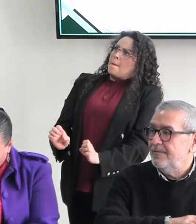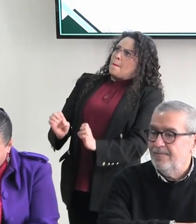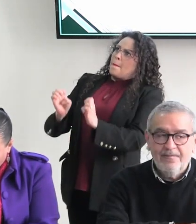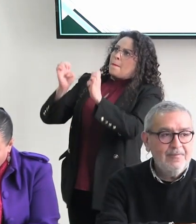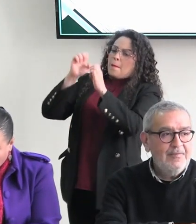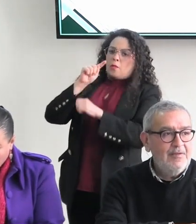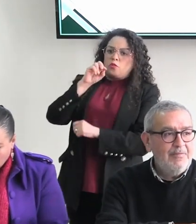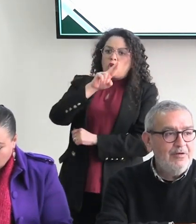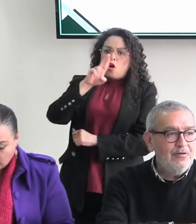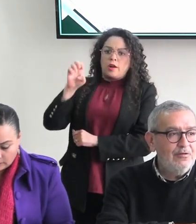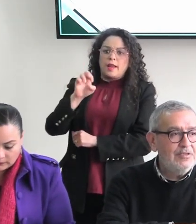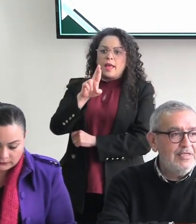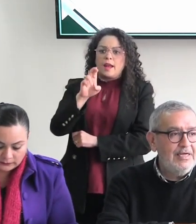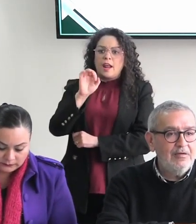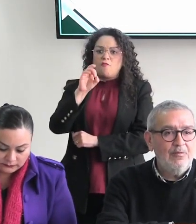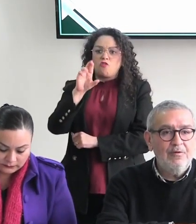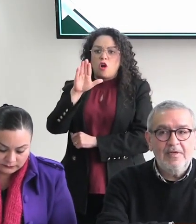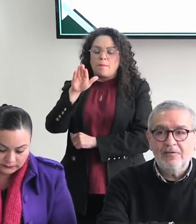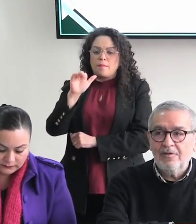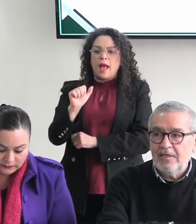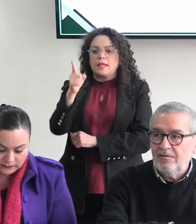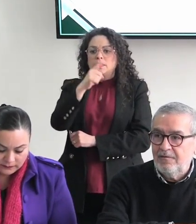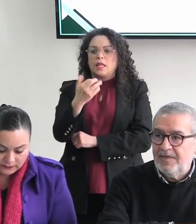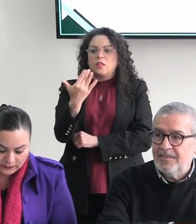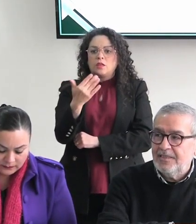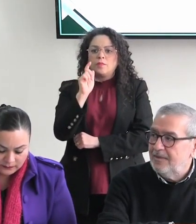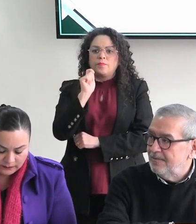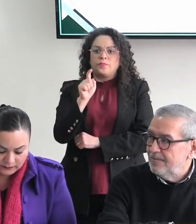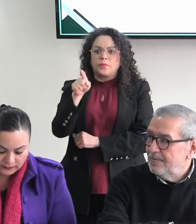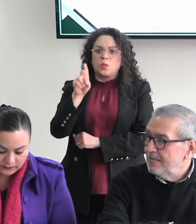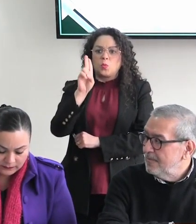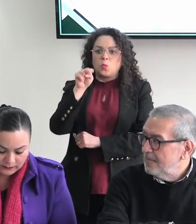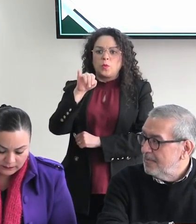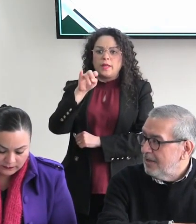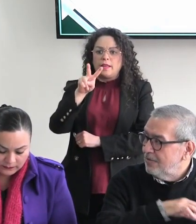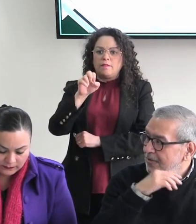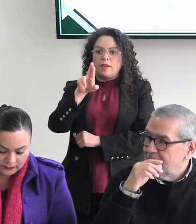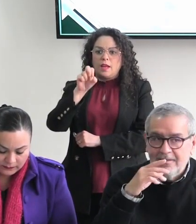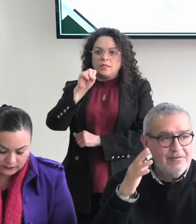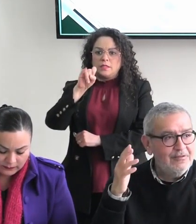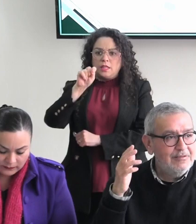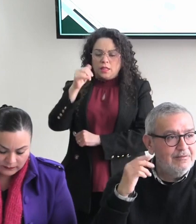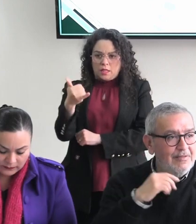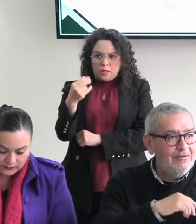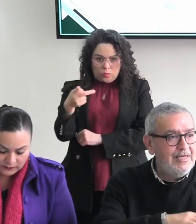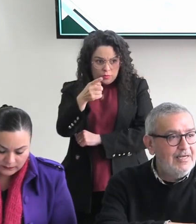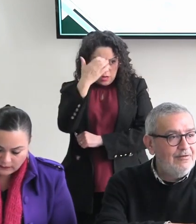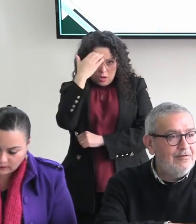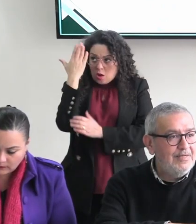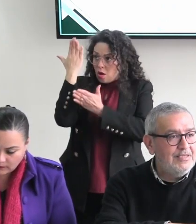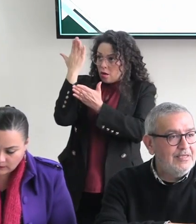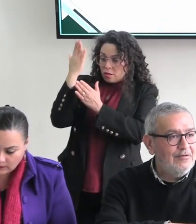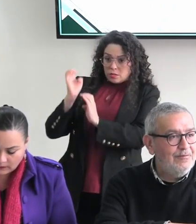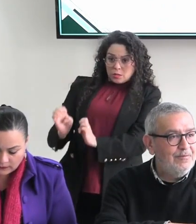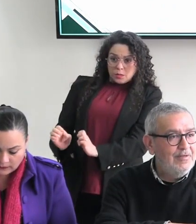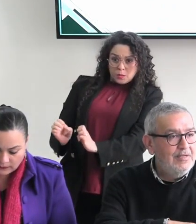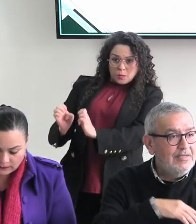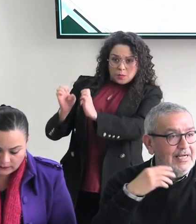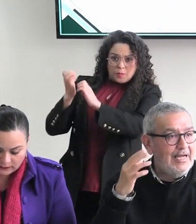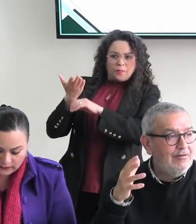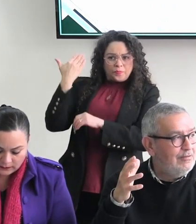150? Mejor conocida como la Torre University. La conocen, entonces, lo que era el University